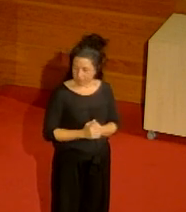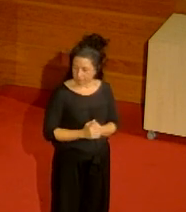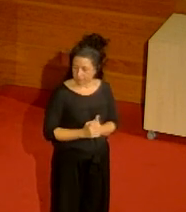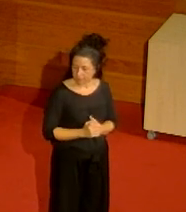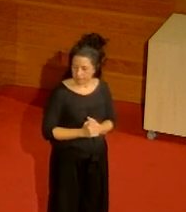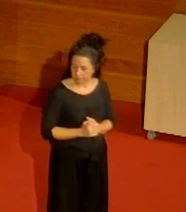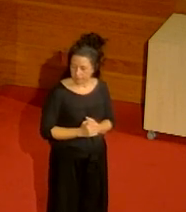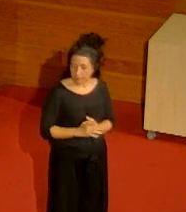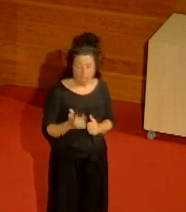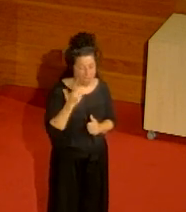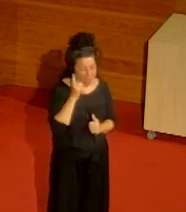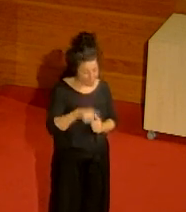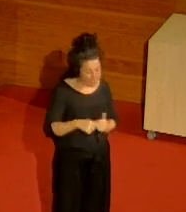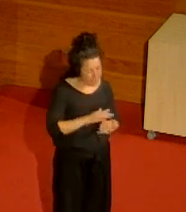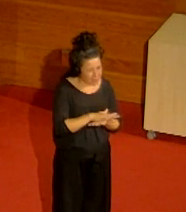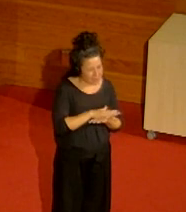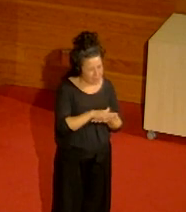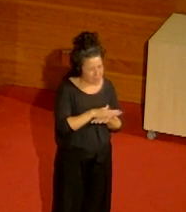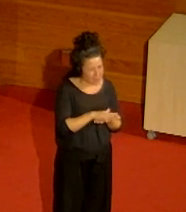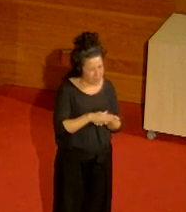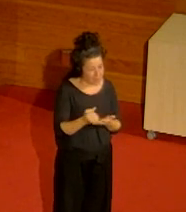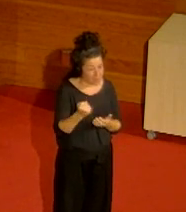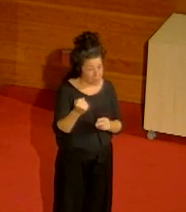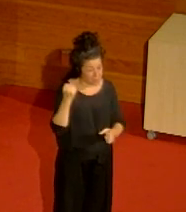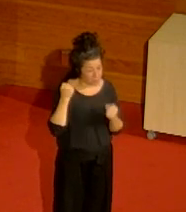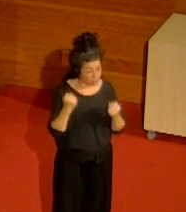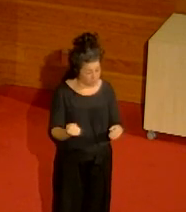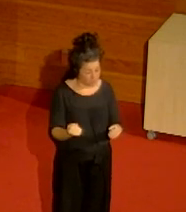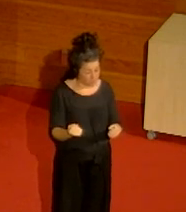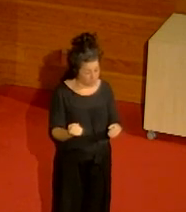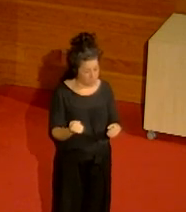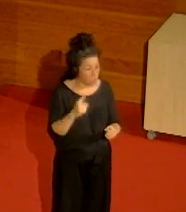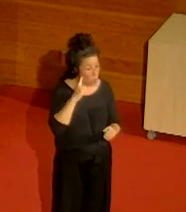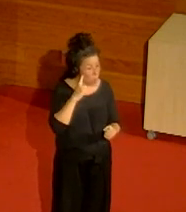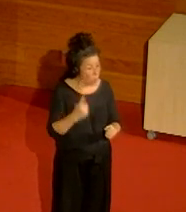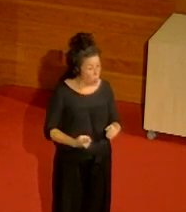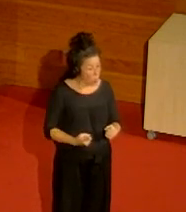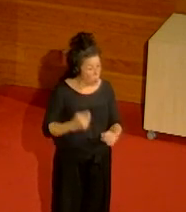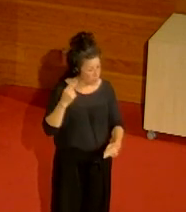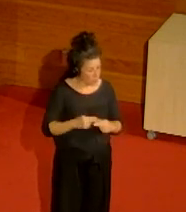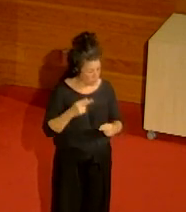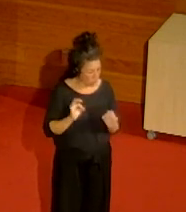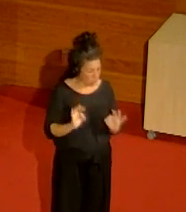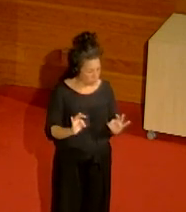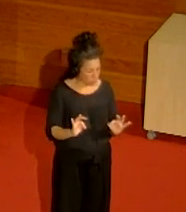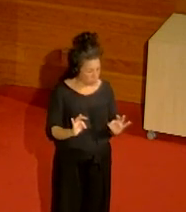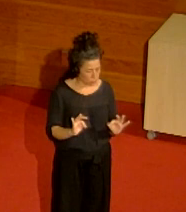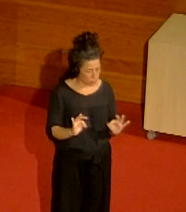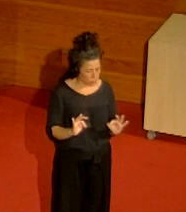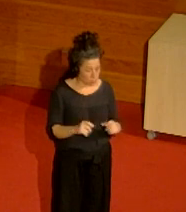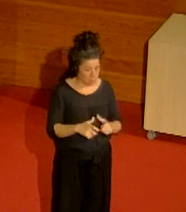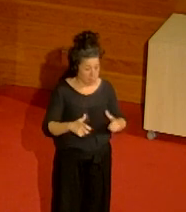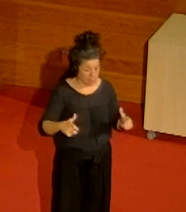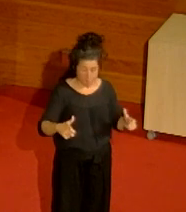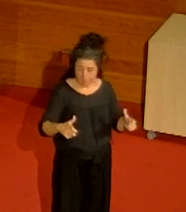bueno Ah Bueno les hablaba de aparte de los ultraderechistas los Ultra ortodoxos que ya los hemos mencionado antes les decía que cada vez son más pero aquí